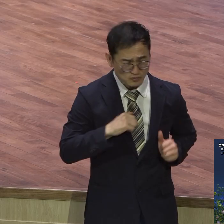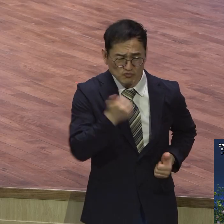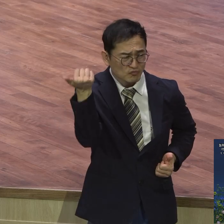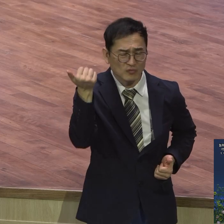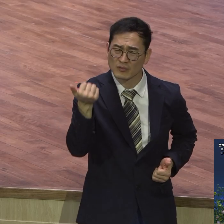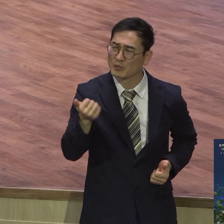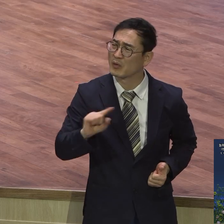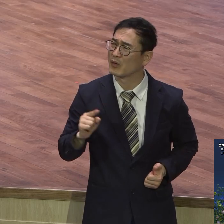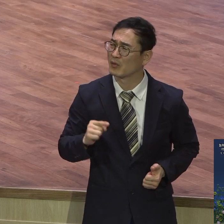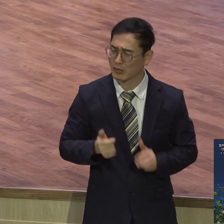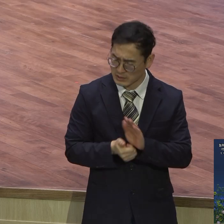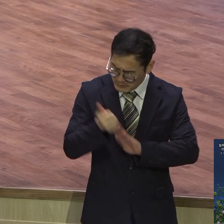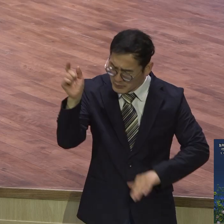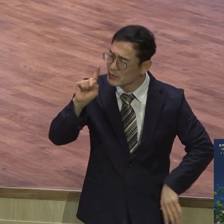이제